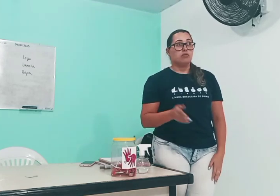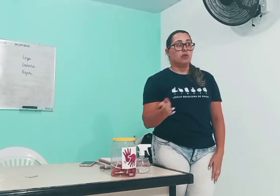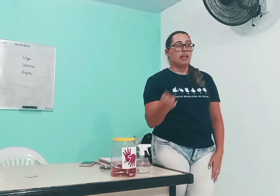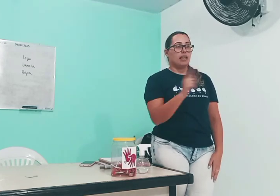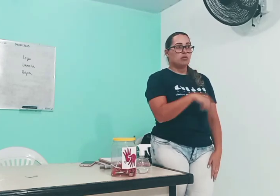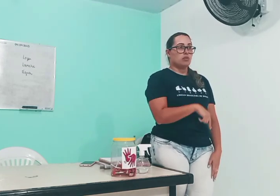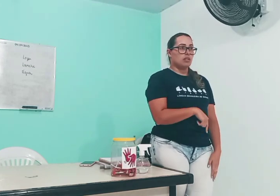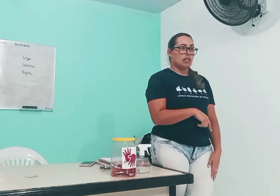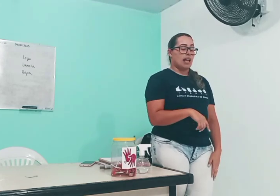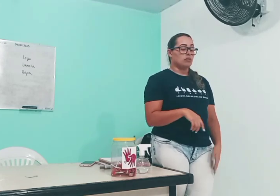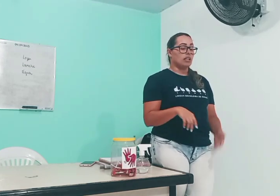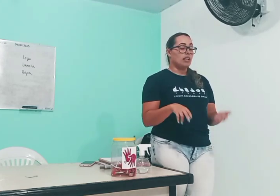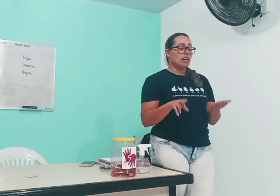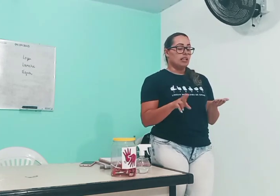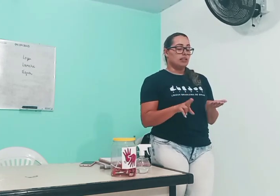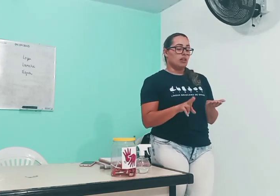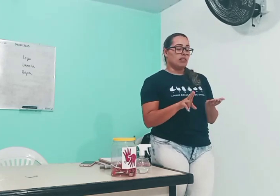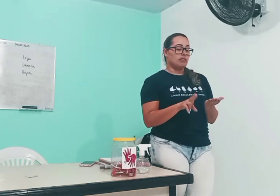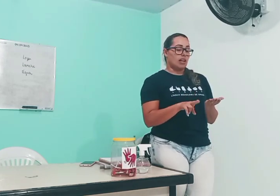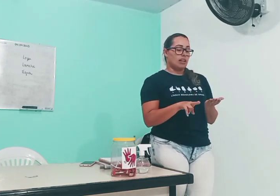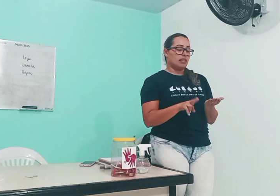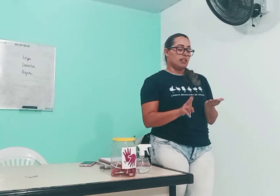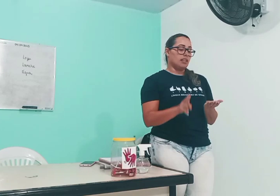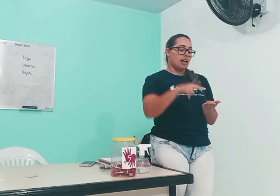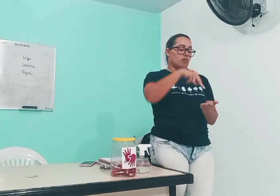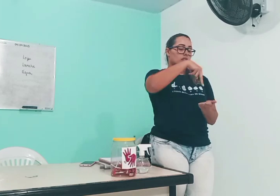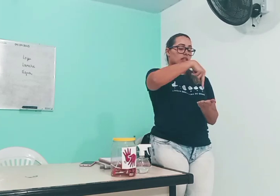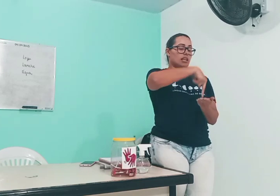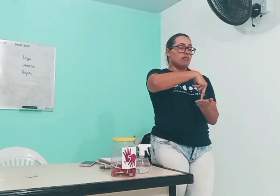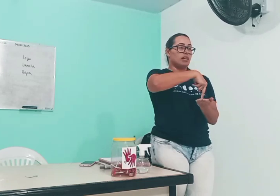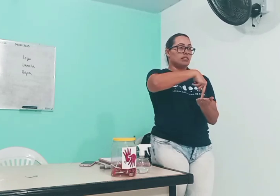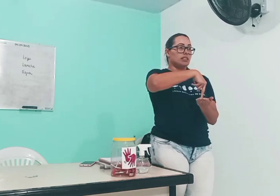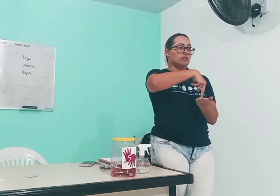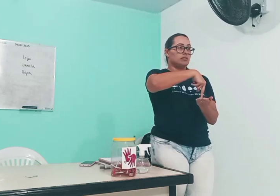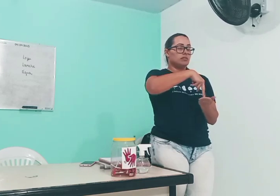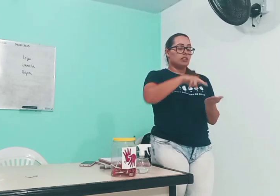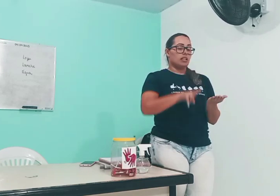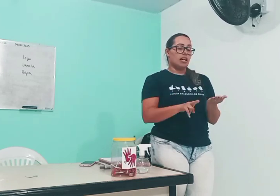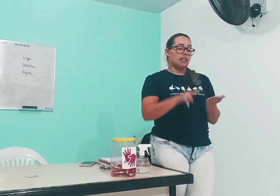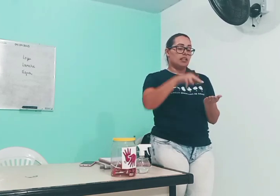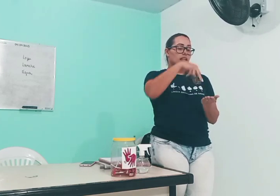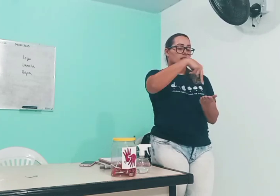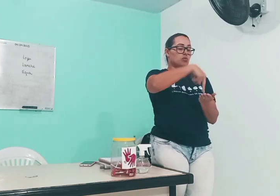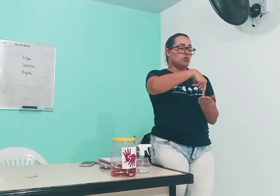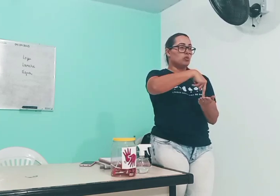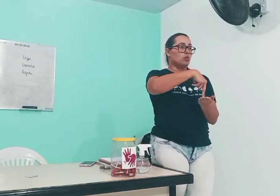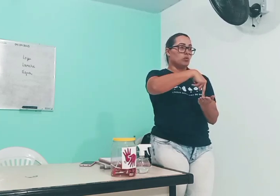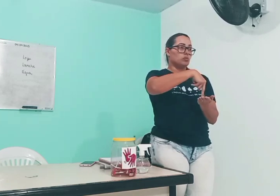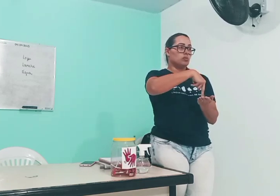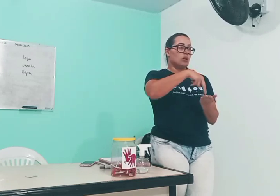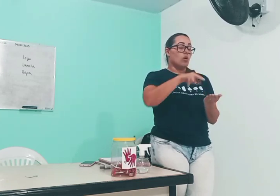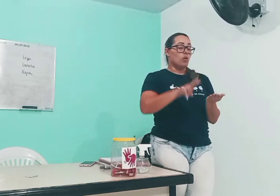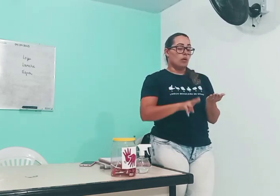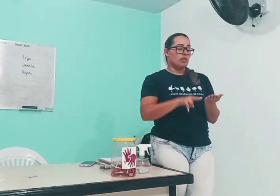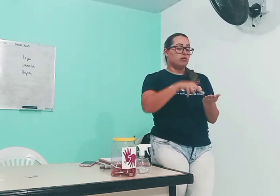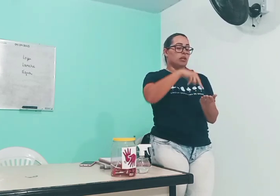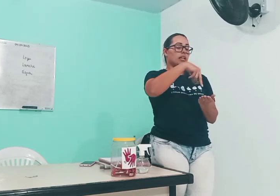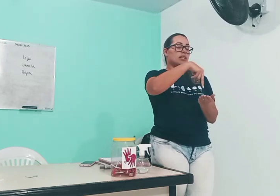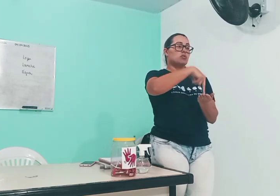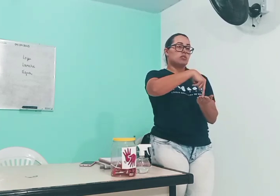foi ressuscitado, né? Então ele estava aqui, aí você levanta. Ele ressuscitou. Ou ele foi